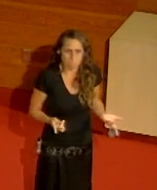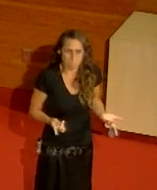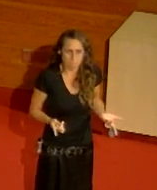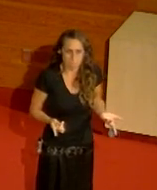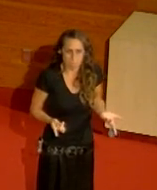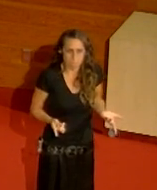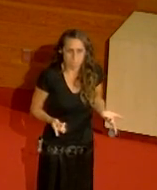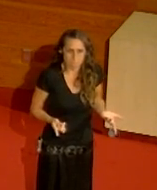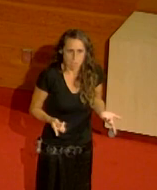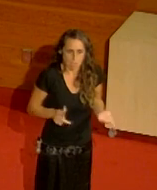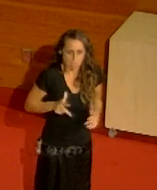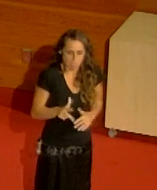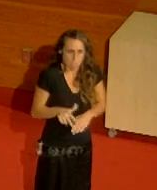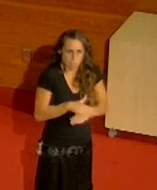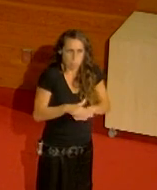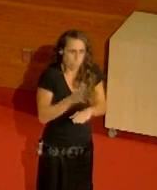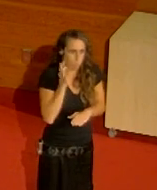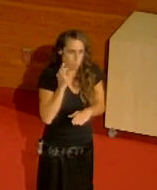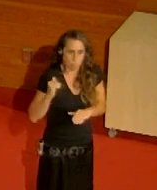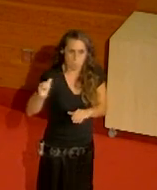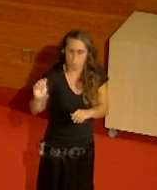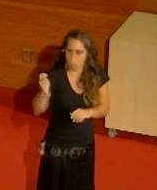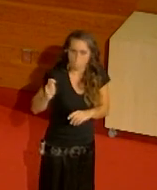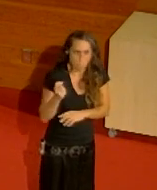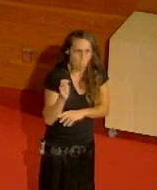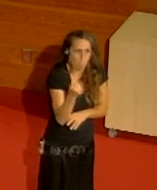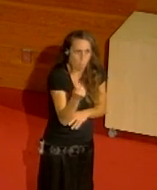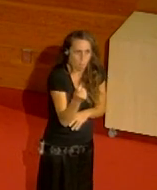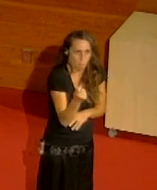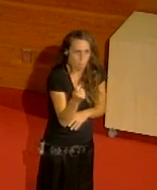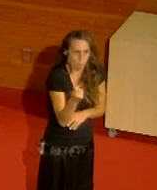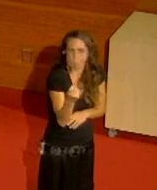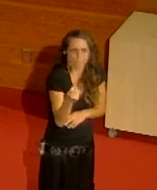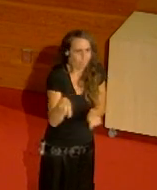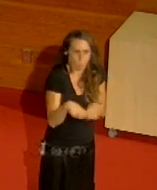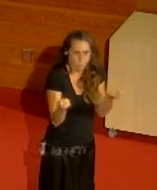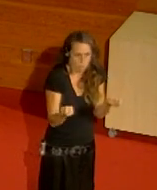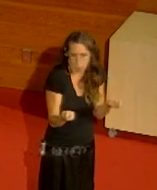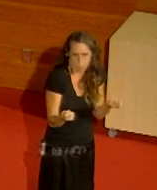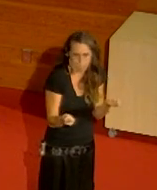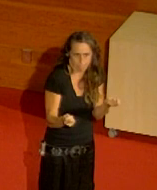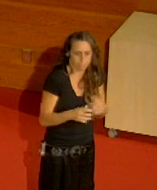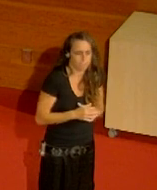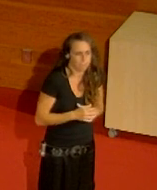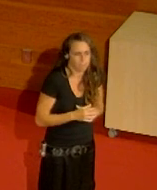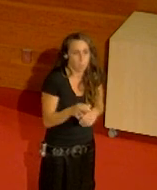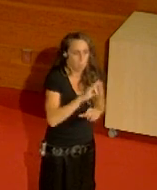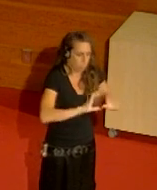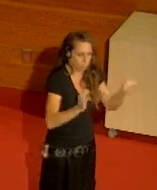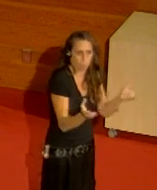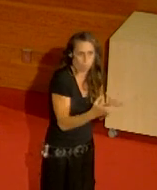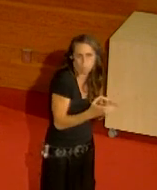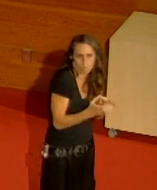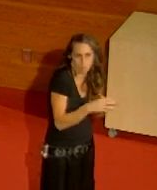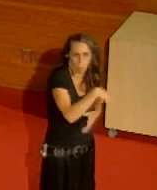eche para atrás derechos básicos de la mujer que se han logrado en Israel y en otras democracias no o el propio colectivo lgtbi que